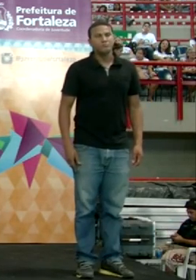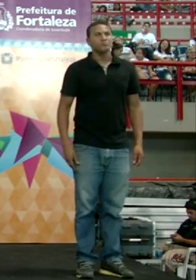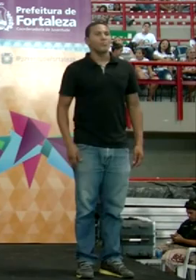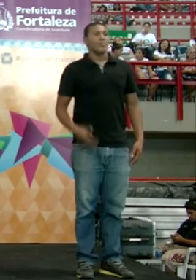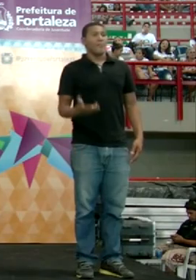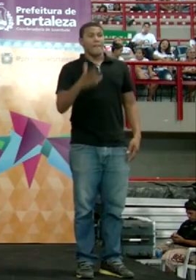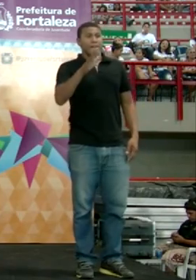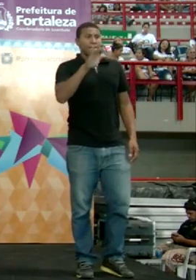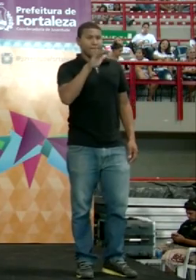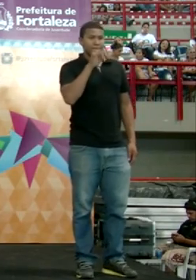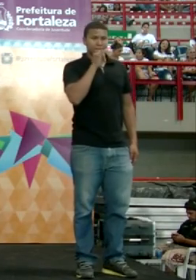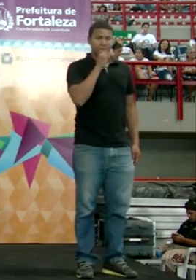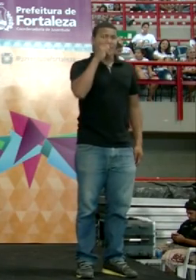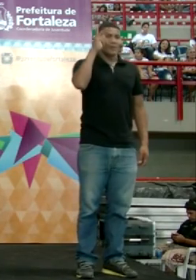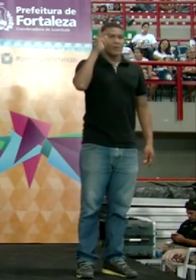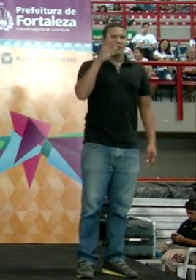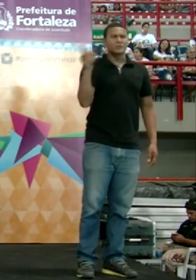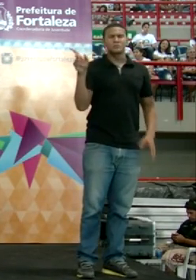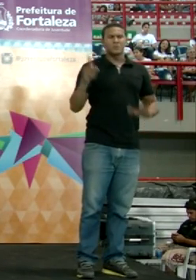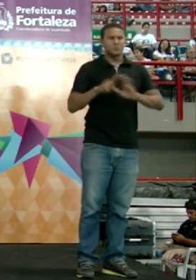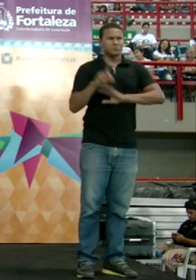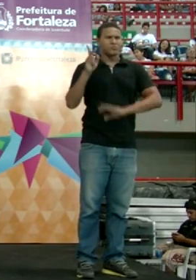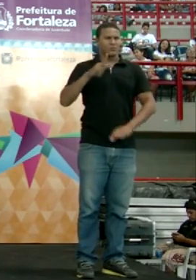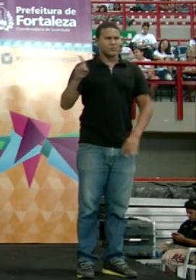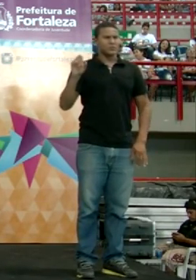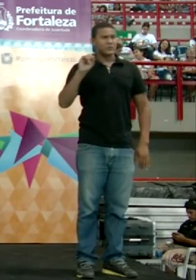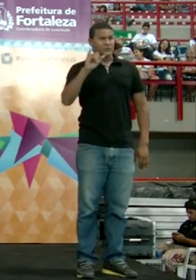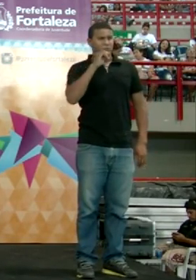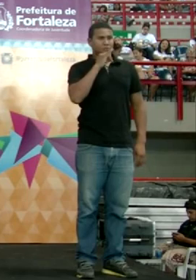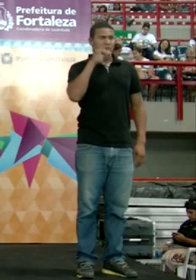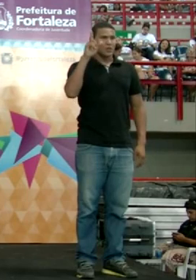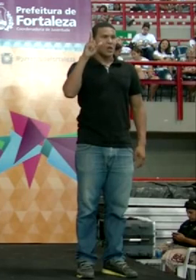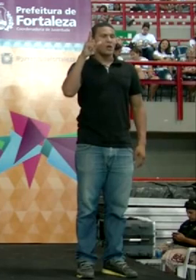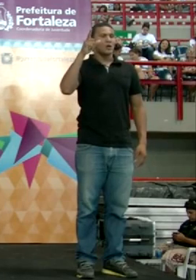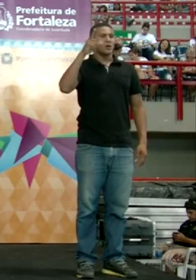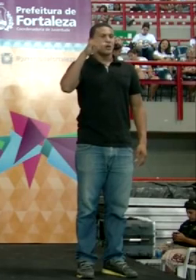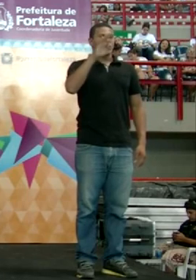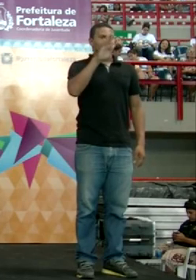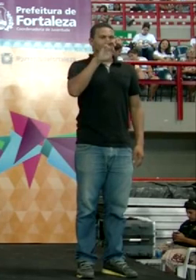Professor, pelo fato de a capital Teresina ser